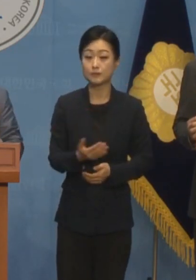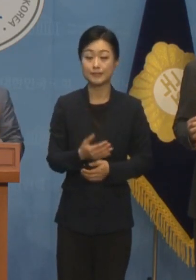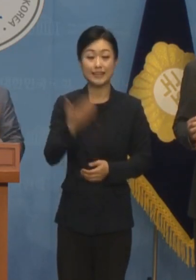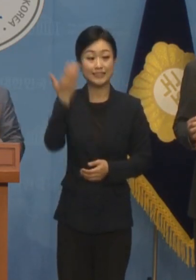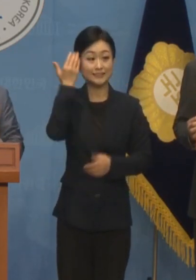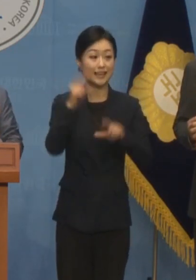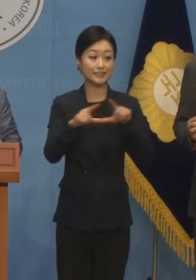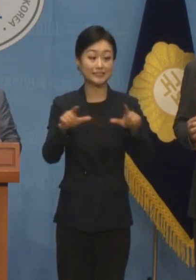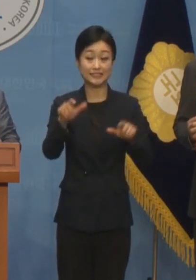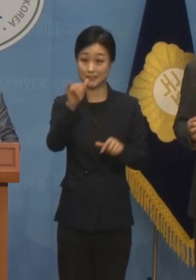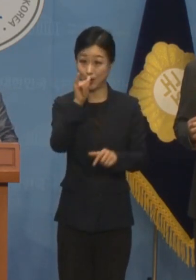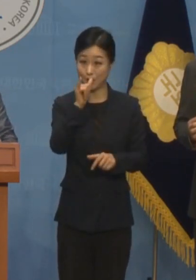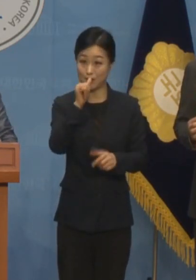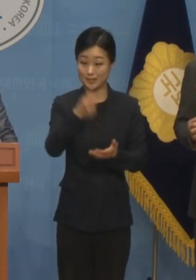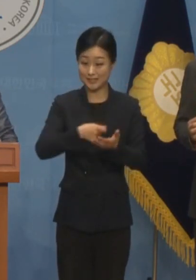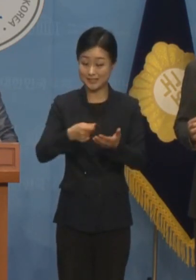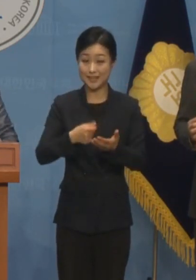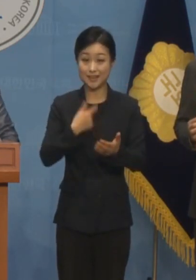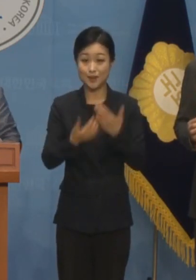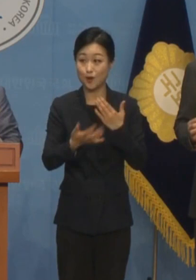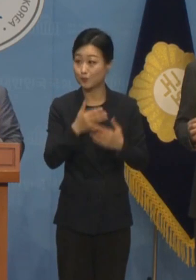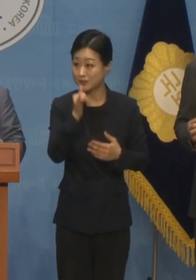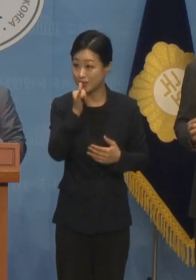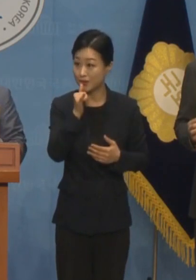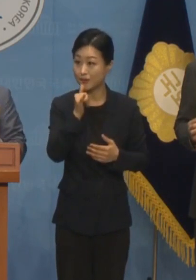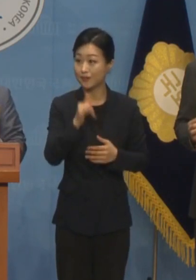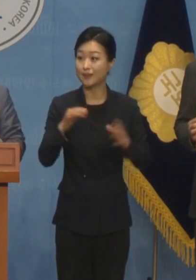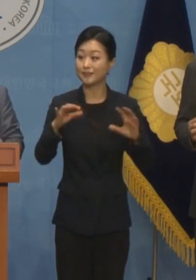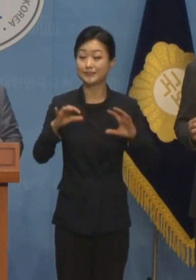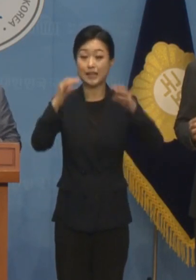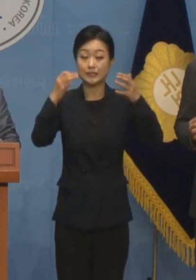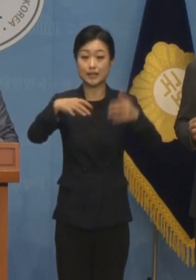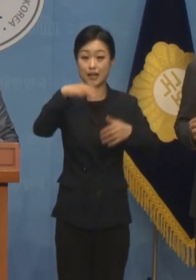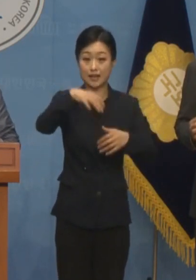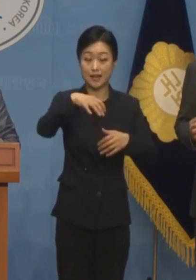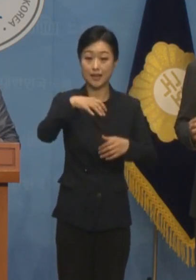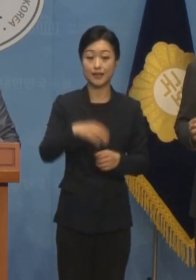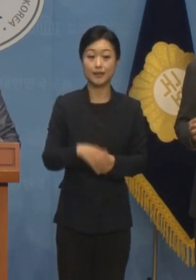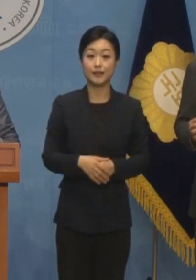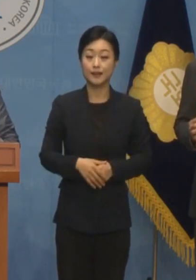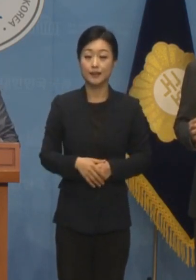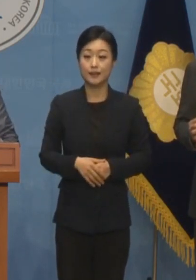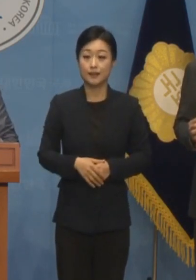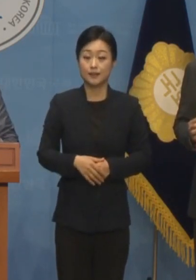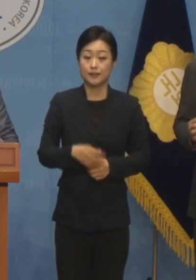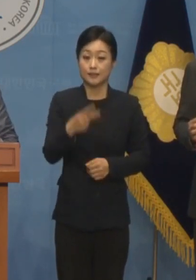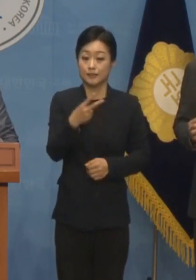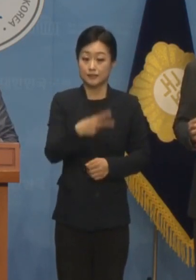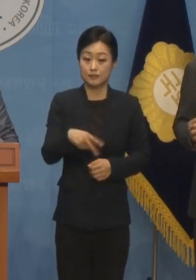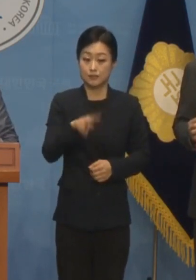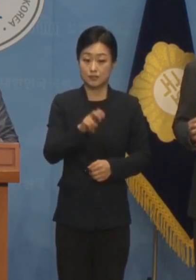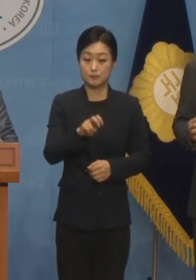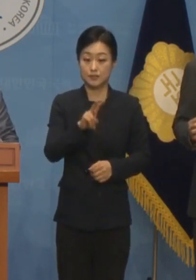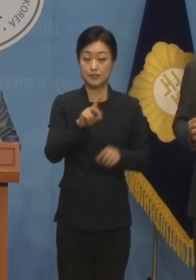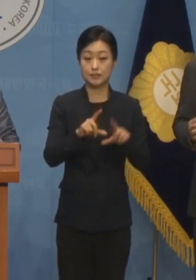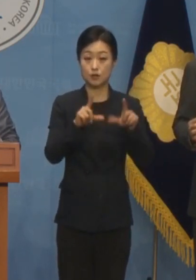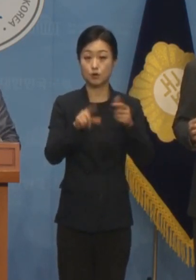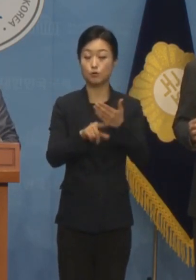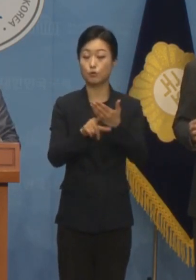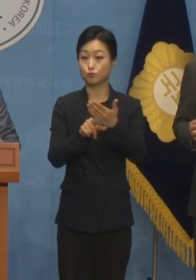상식이 있으니까요. 취재도 해서 아시겠지만 세상에 당일날 2022년